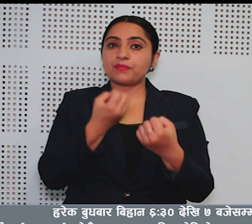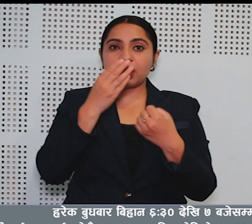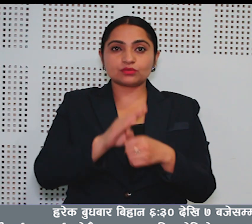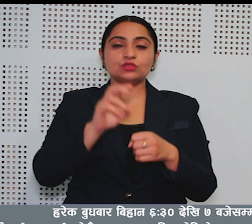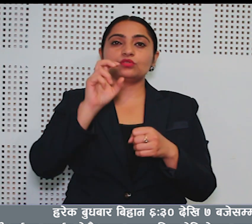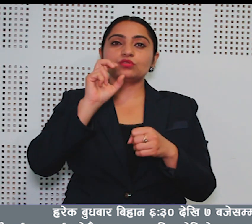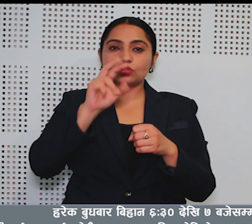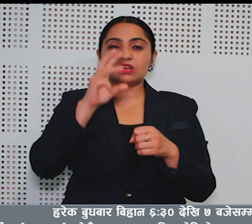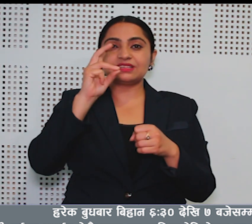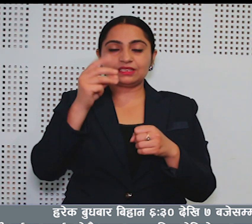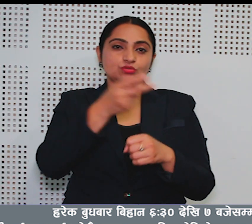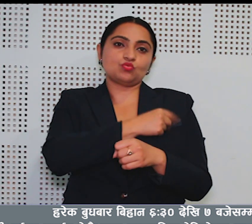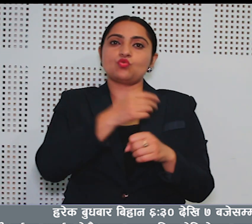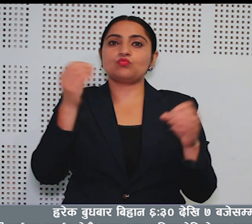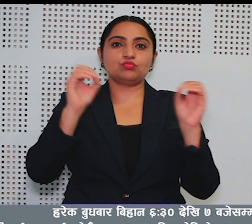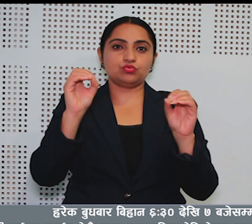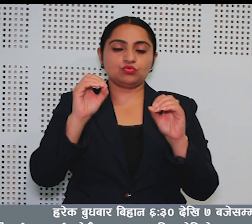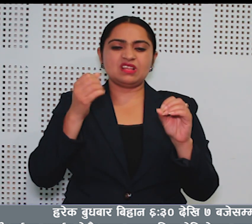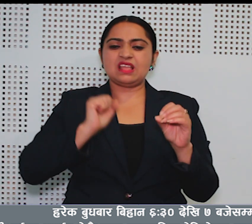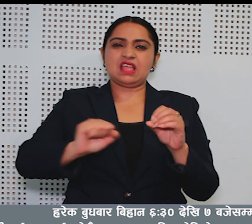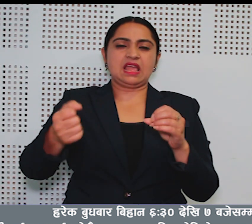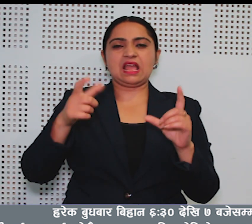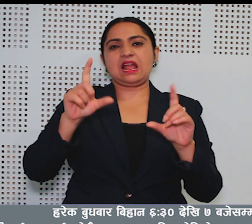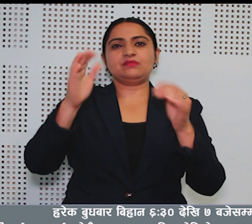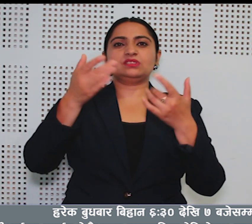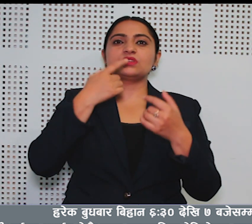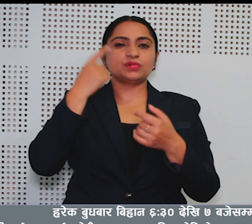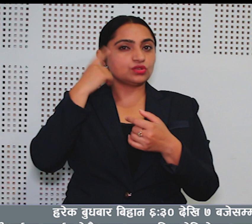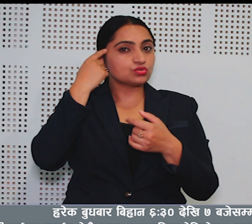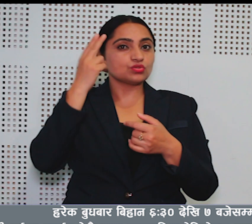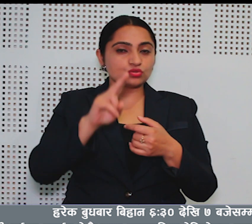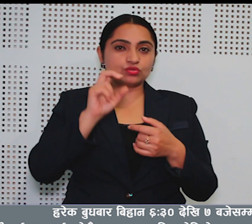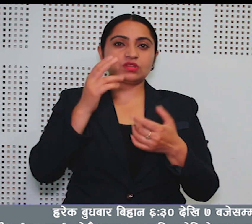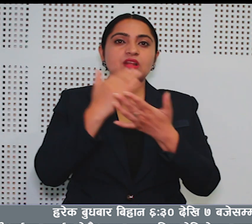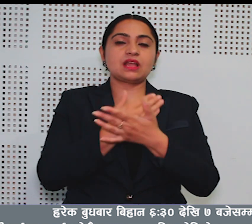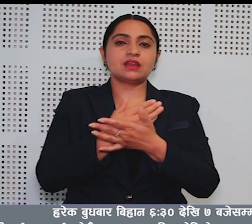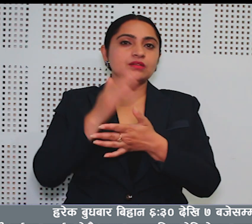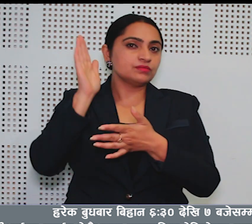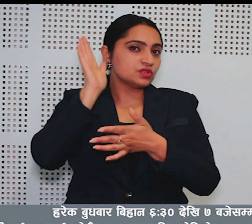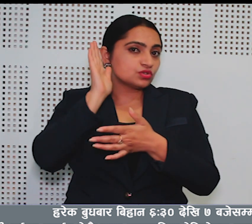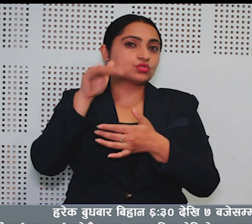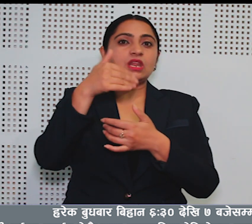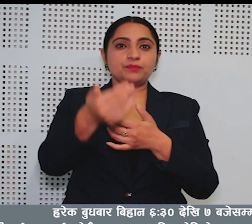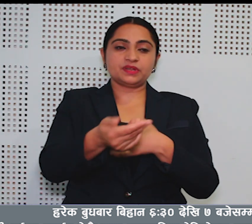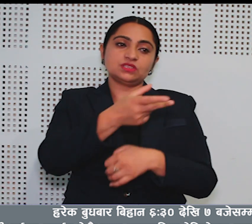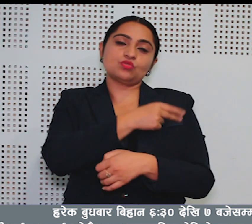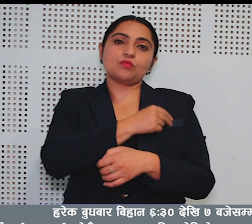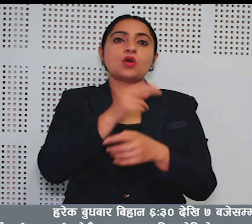खोप लाएको थिएन। अब लाउँदिन भन्ने भएको थियो, तर जब कार्यक्रम साझा पहल सुने तब खोप लाउनु पर्छ, खोपले